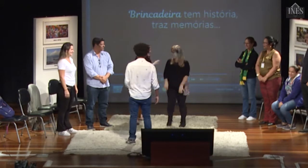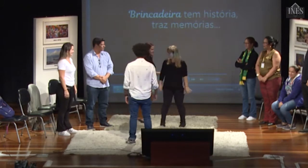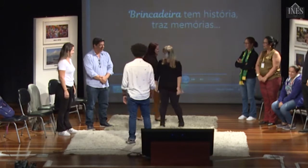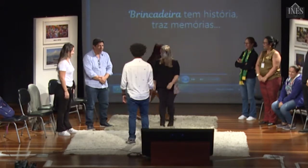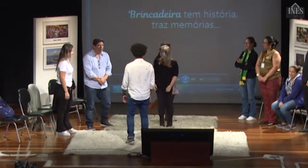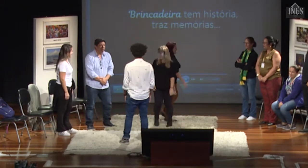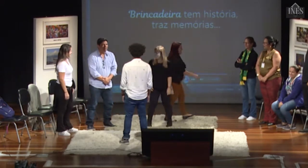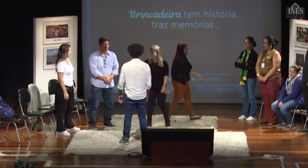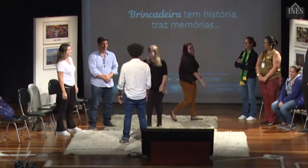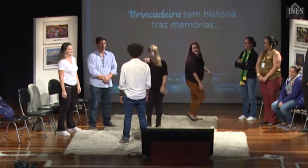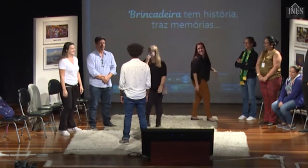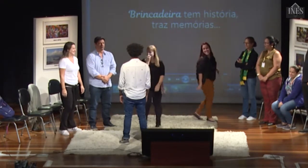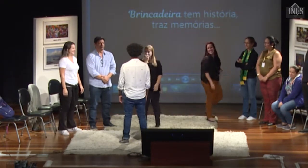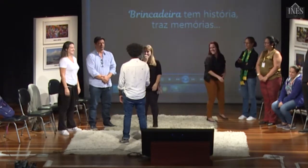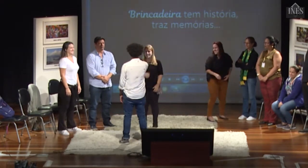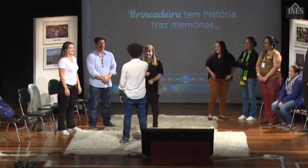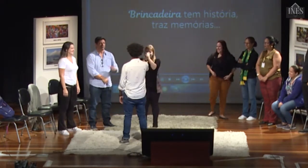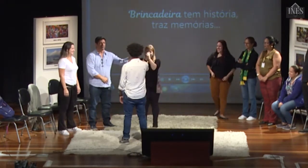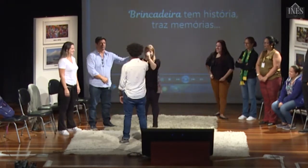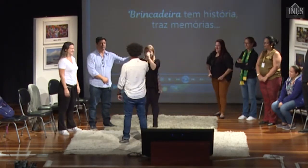É, eu já me acusei, demorei, vou embora.